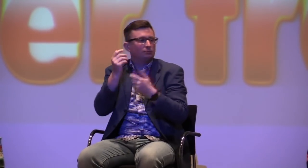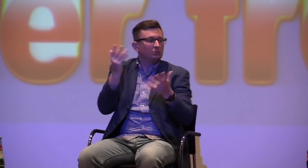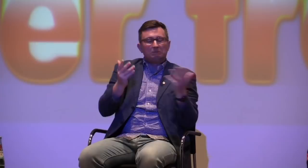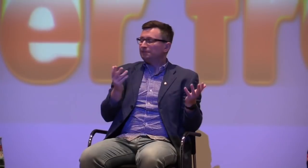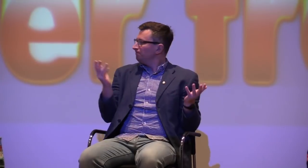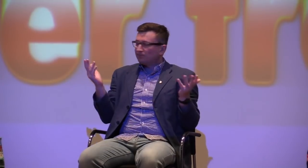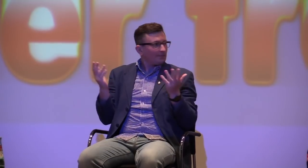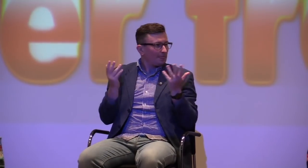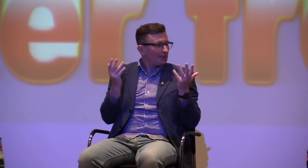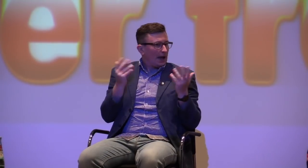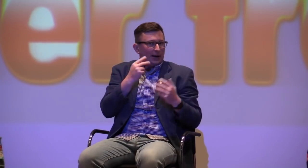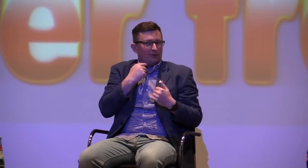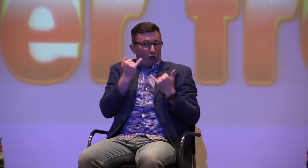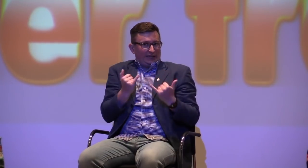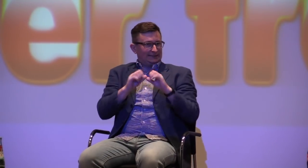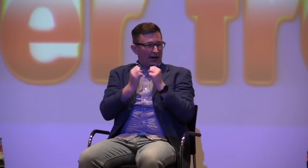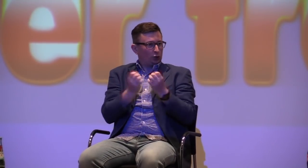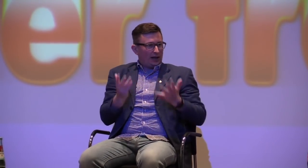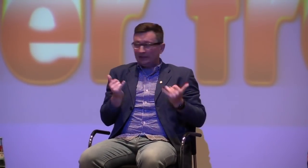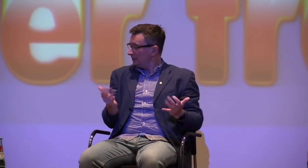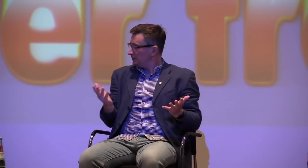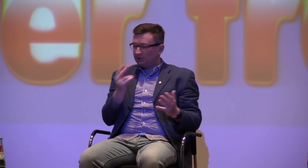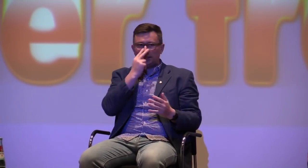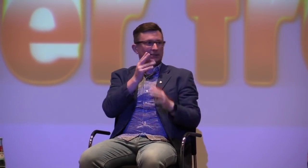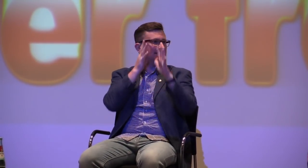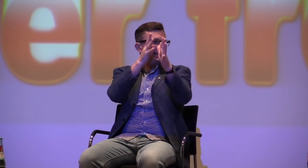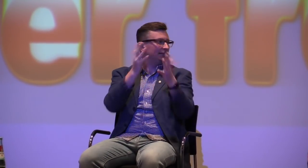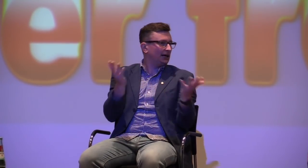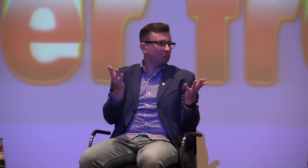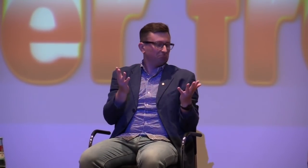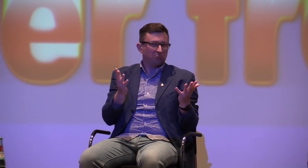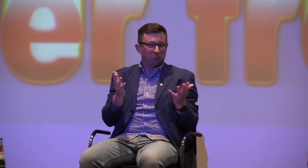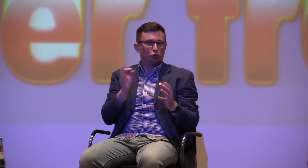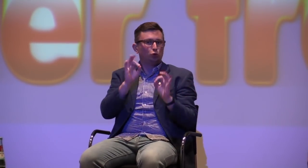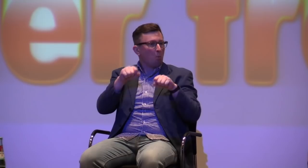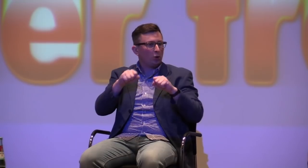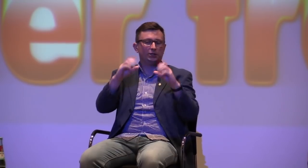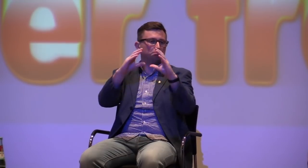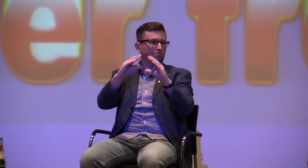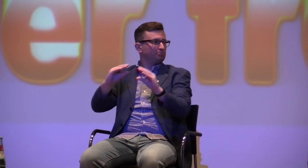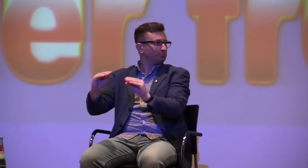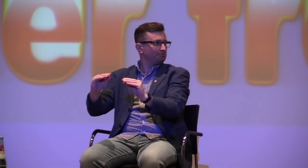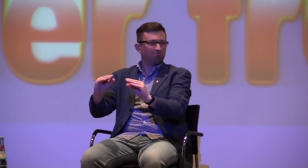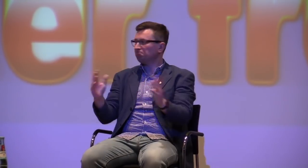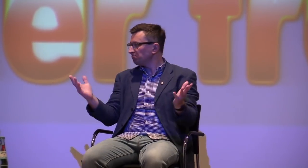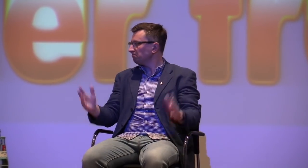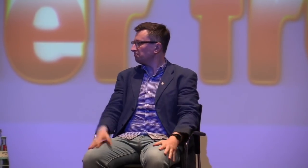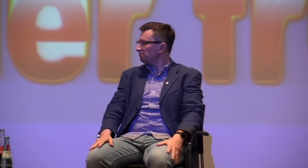das auch richtig, dass man sich zusammenschließen sollte und dann erreicht man auch bessere Resultate. Aber wenn